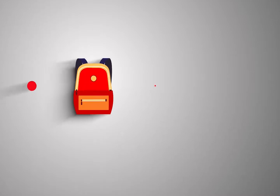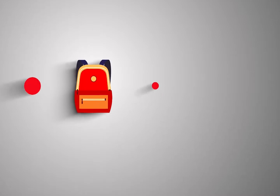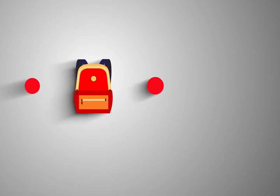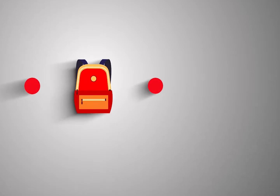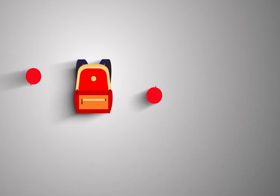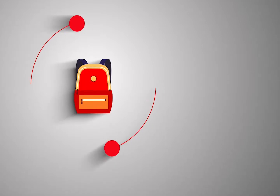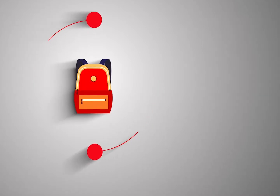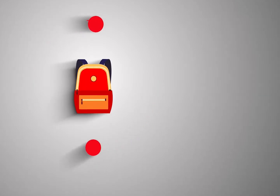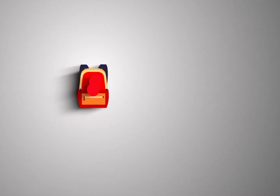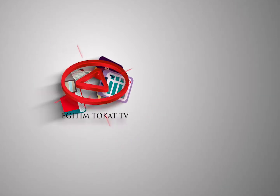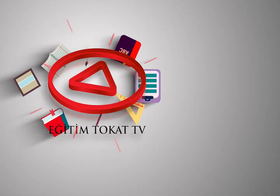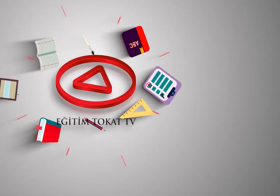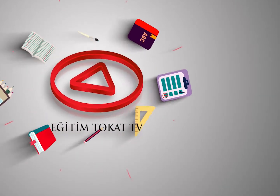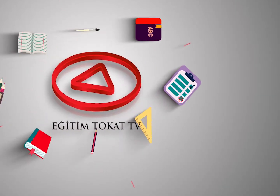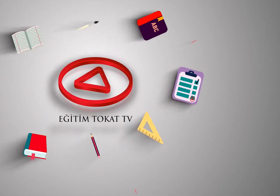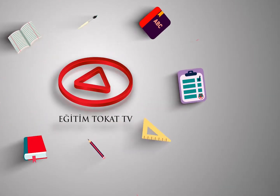Merhaba